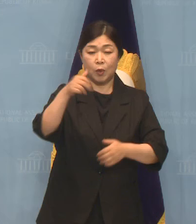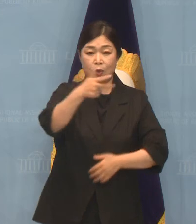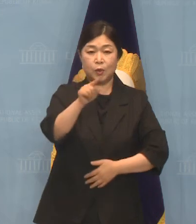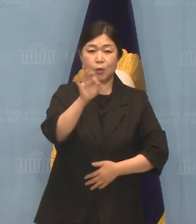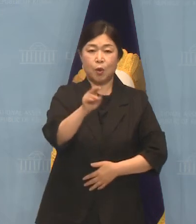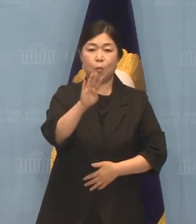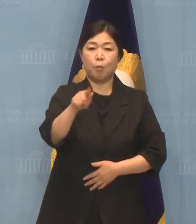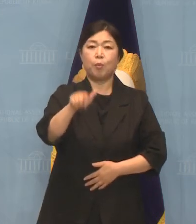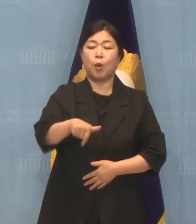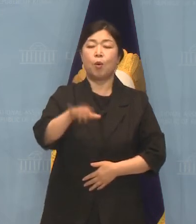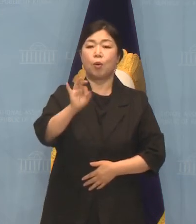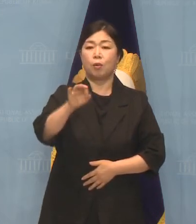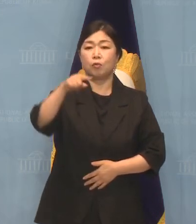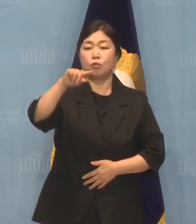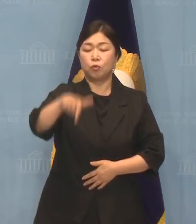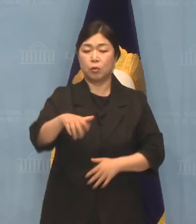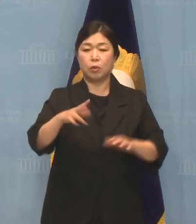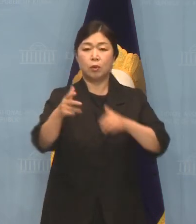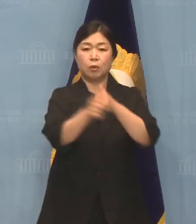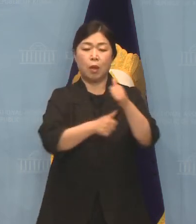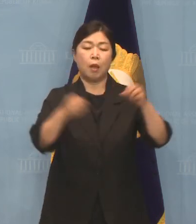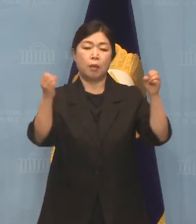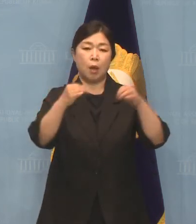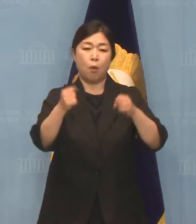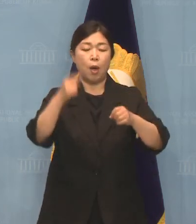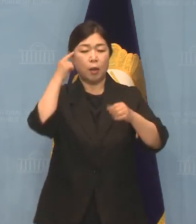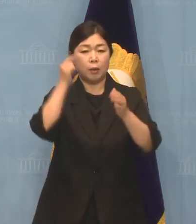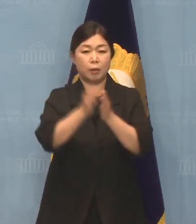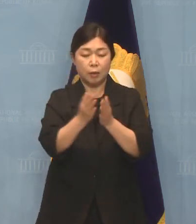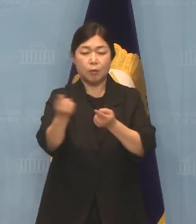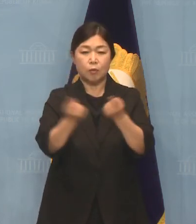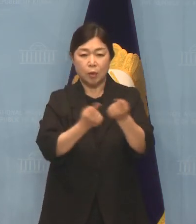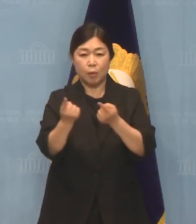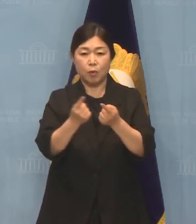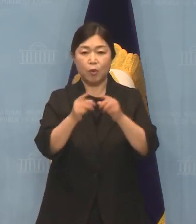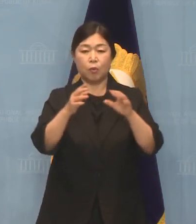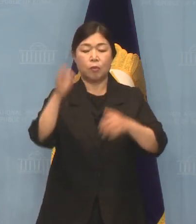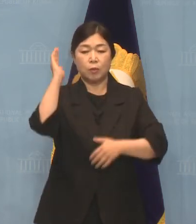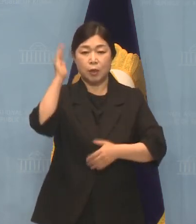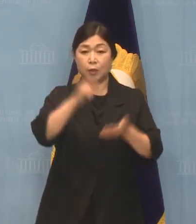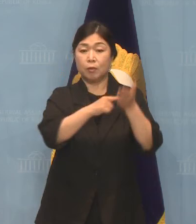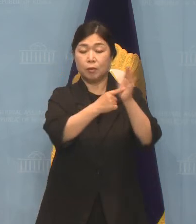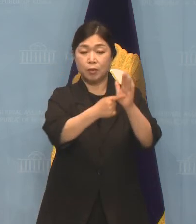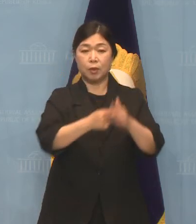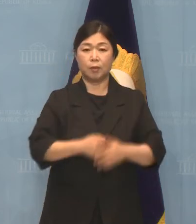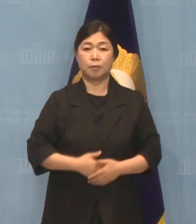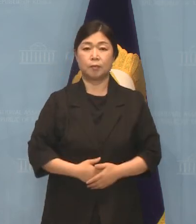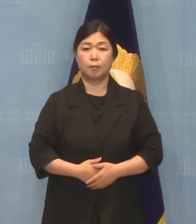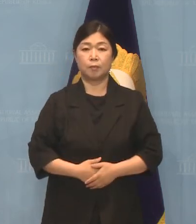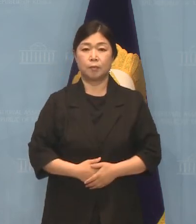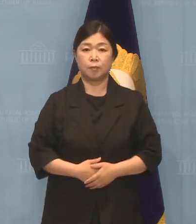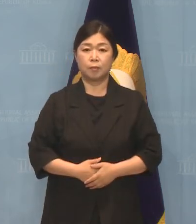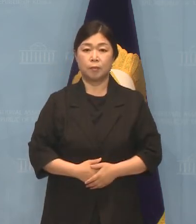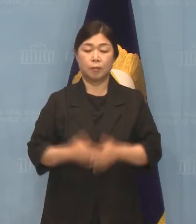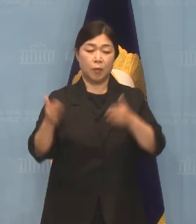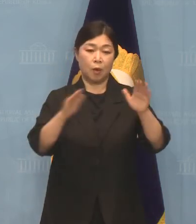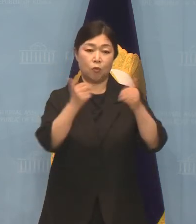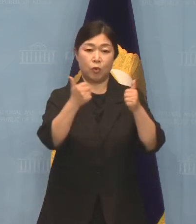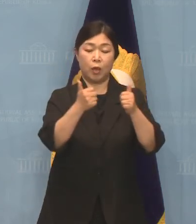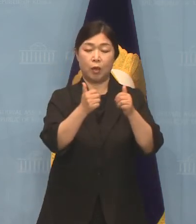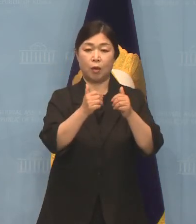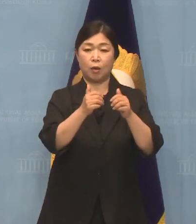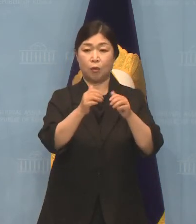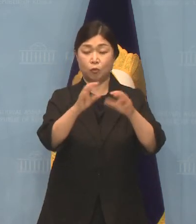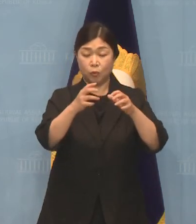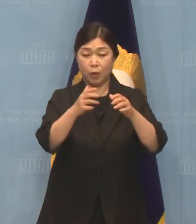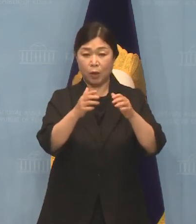정병국 위원이 대화와 타협의 국회 실현이라는 주제로 발제합니다. 당 국회 도서관은